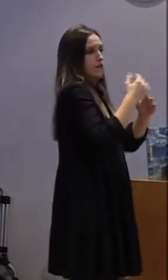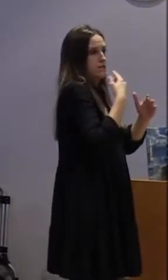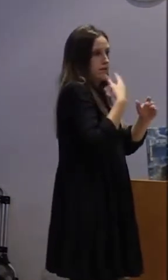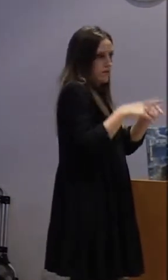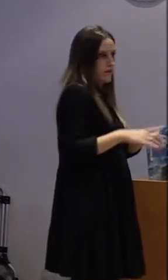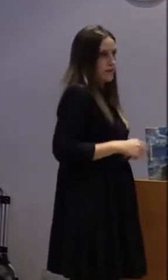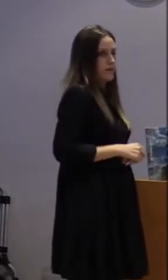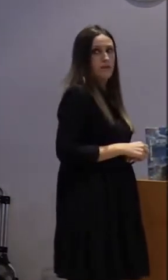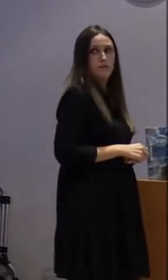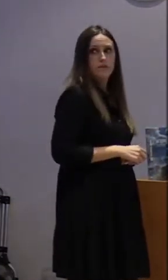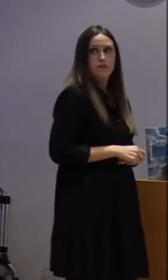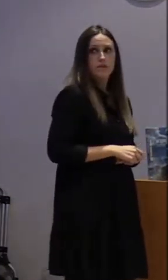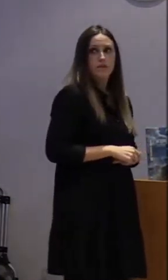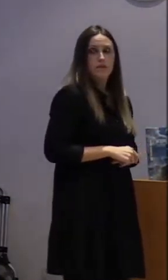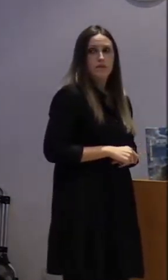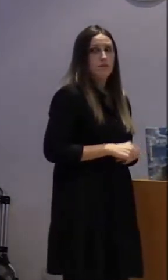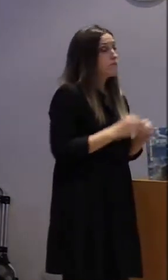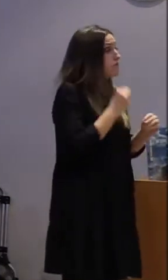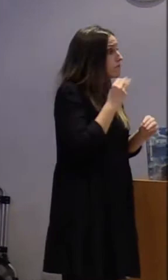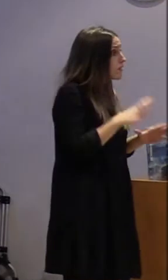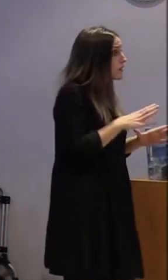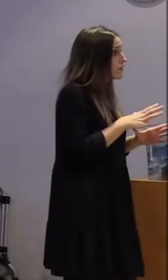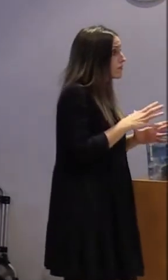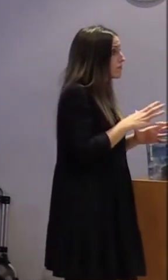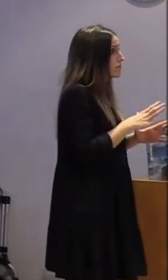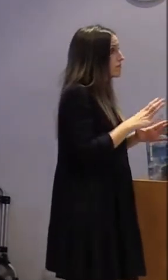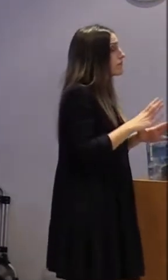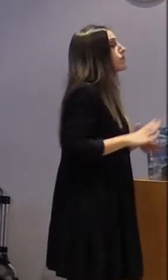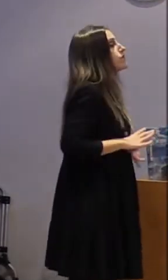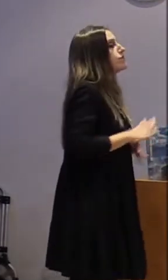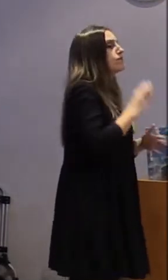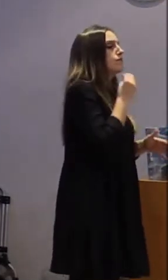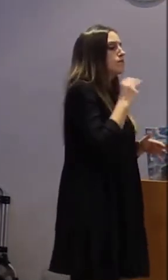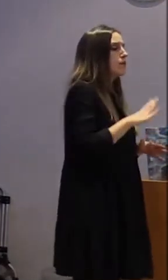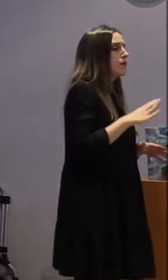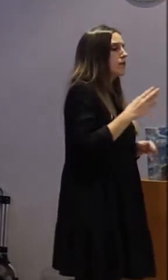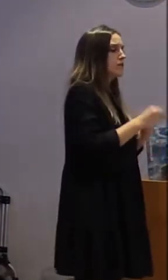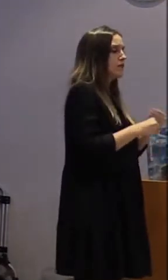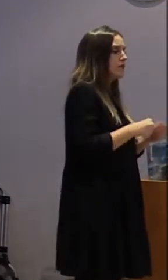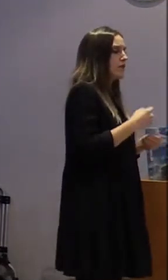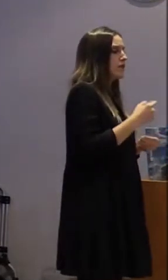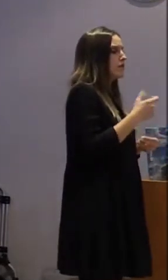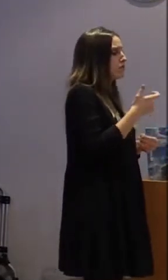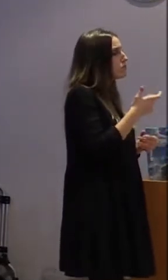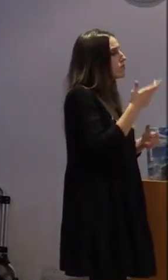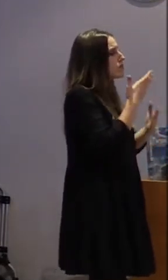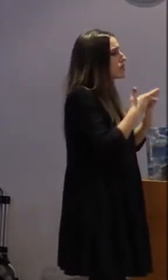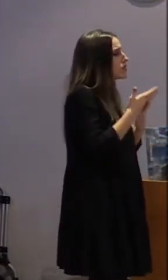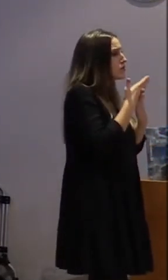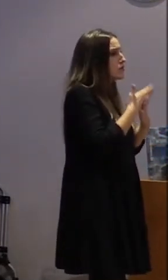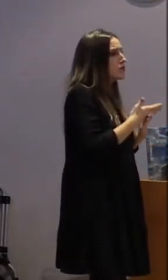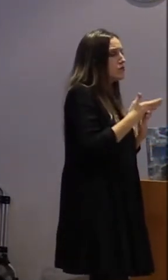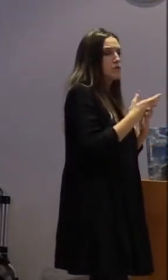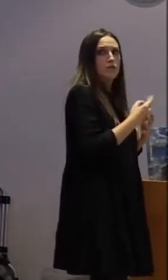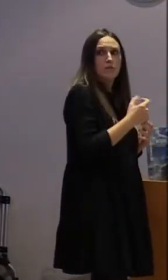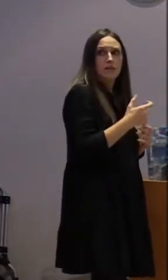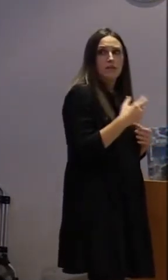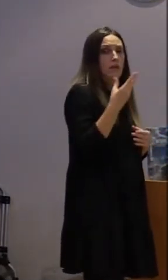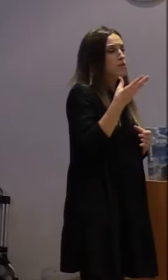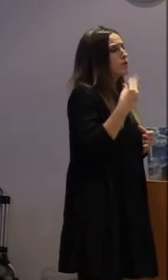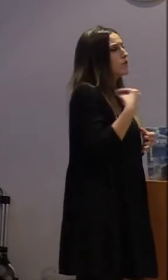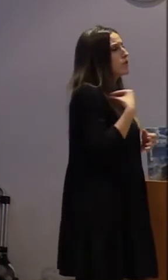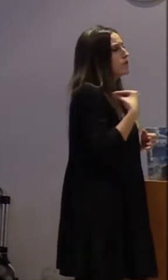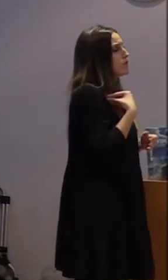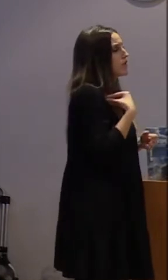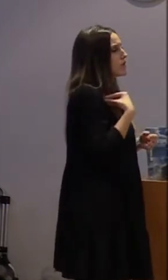de lenticulares. Bien. Bueno, pues vamos a hacer un pequeño estudio y vamos a